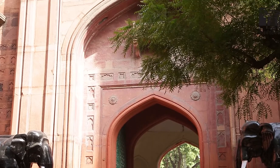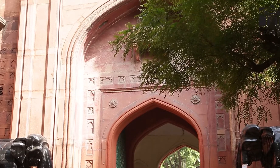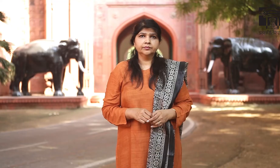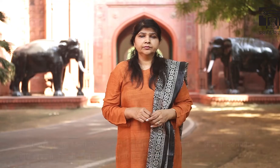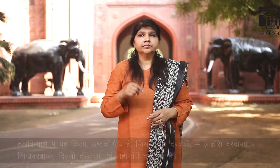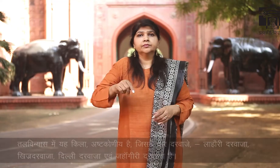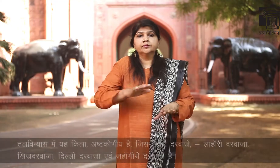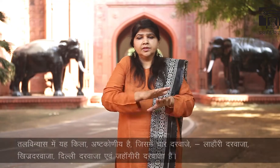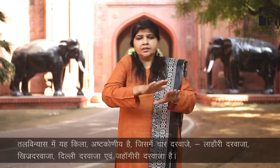तल विन्यास में यह किला